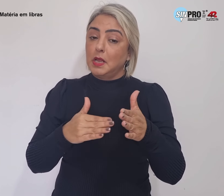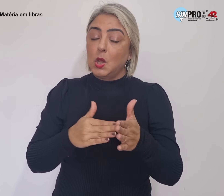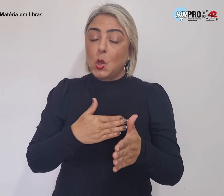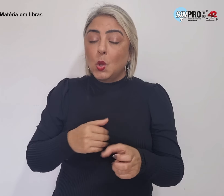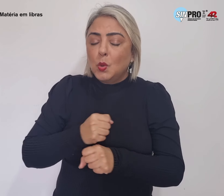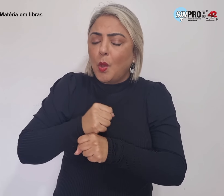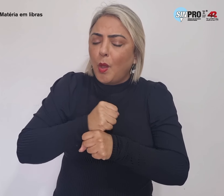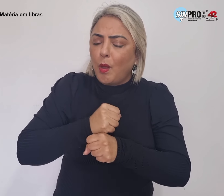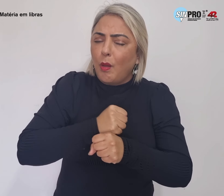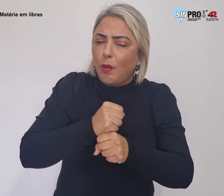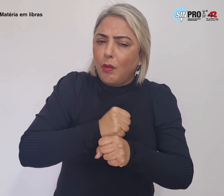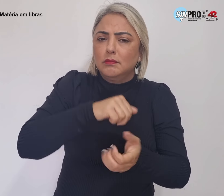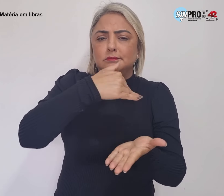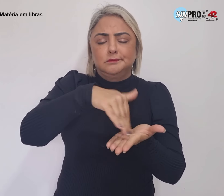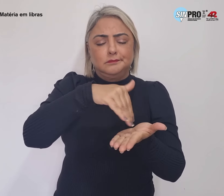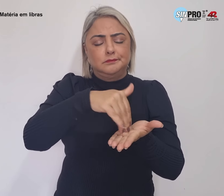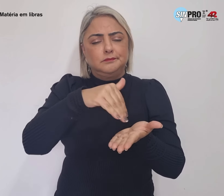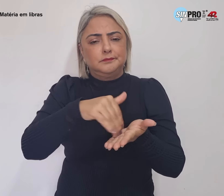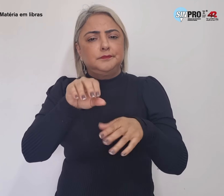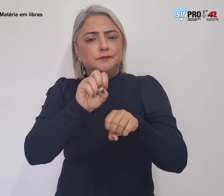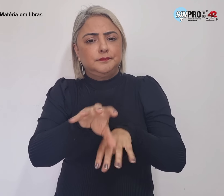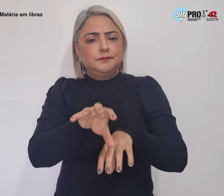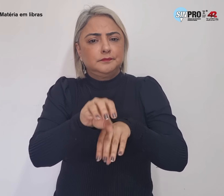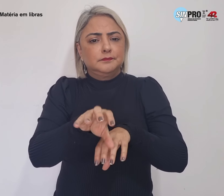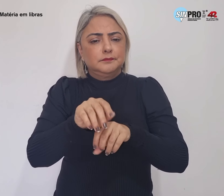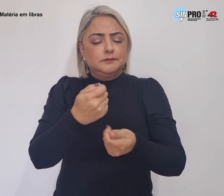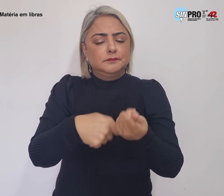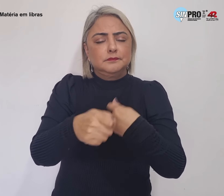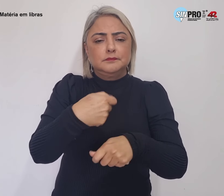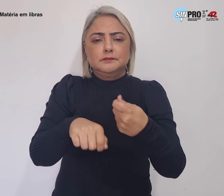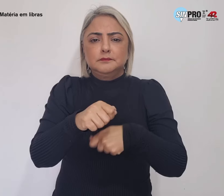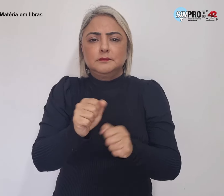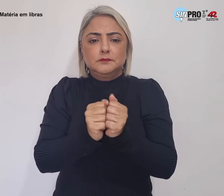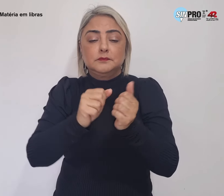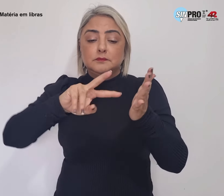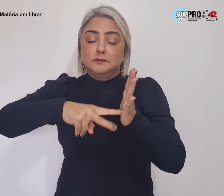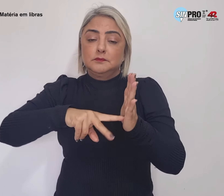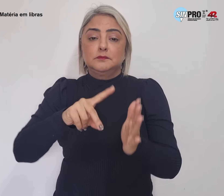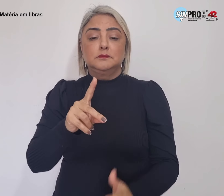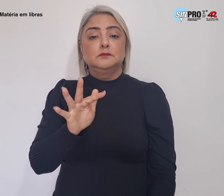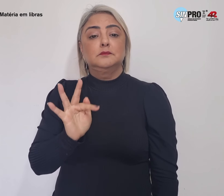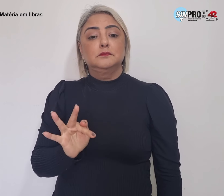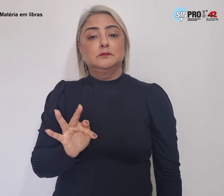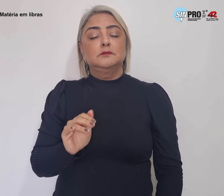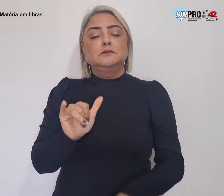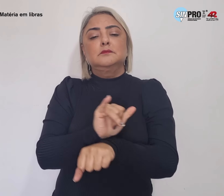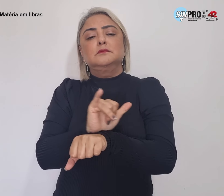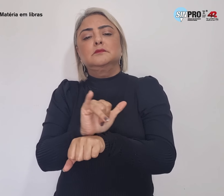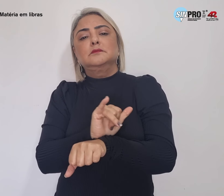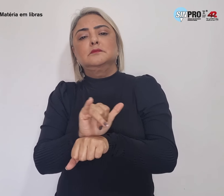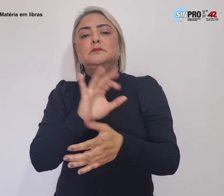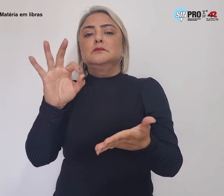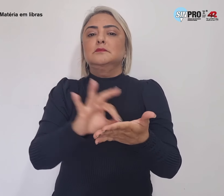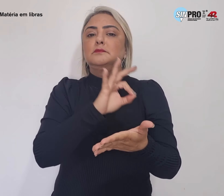Educação negocia com o SimproDF estratégia de matrículas, onde ficam disciplinadas